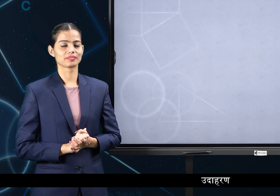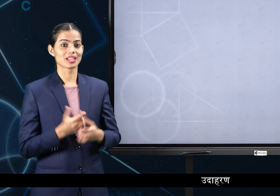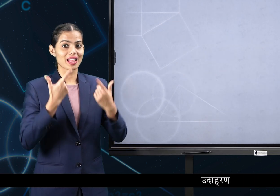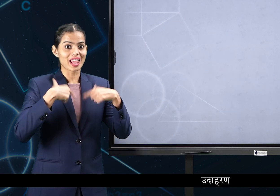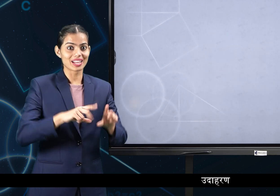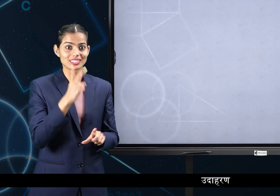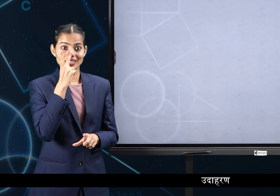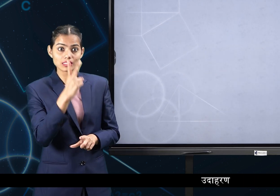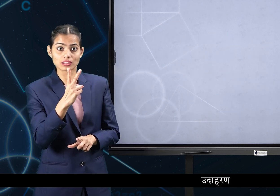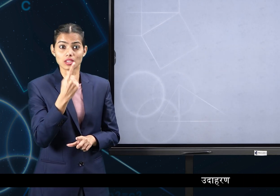उदाहरणार्थ,